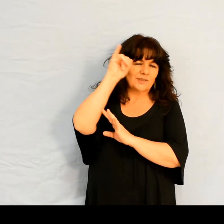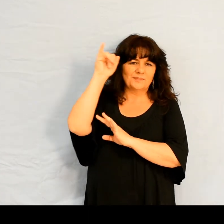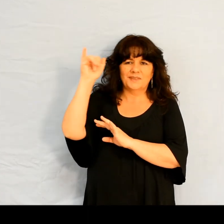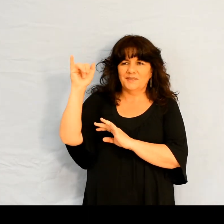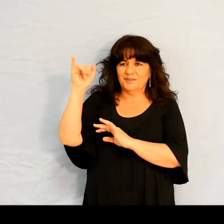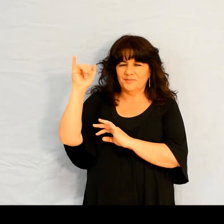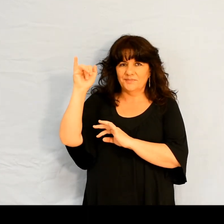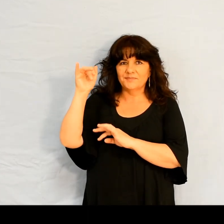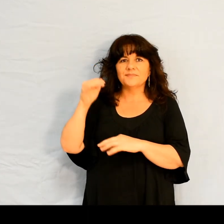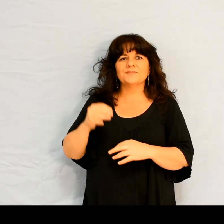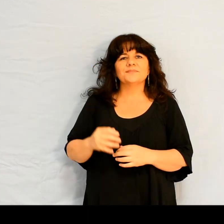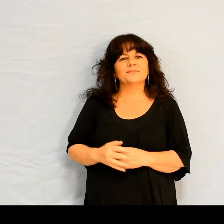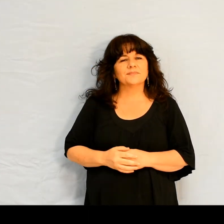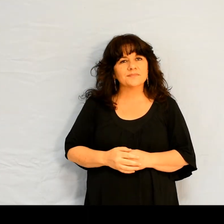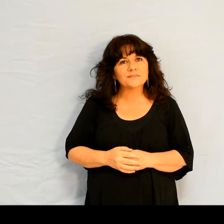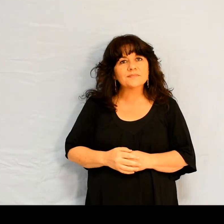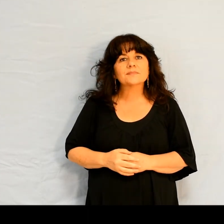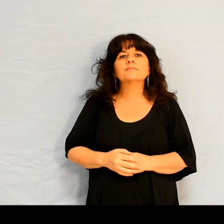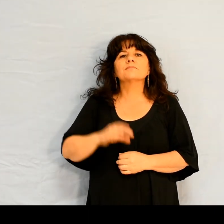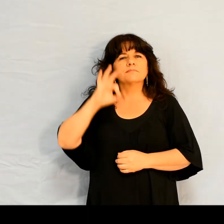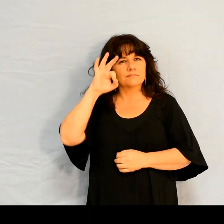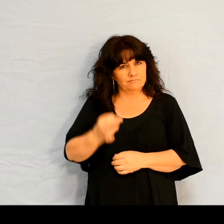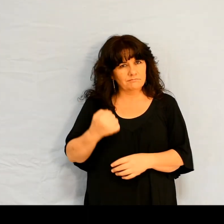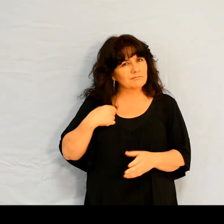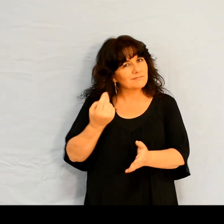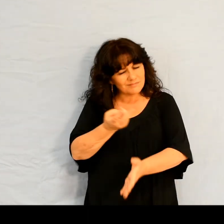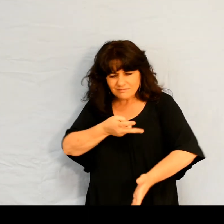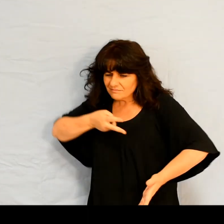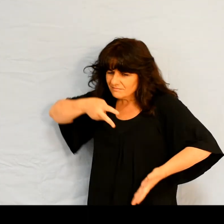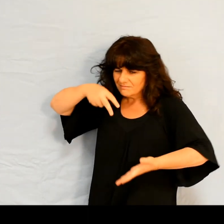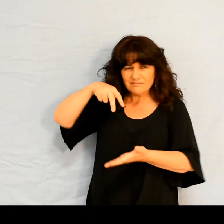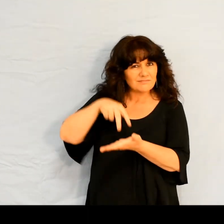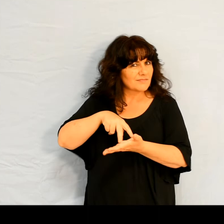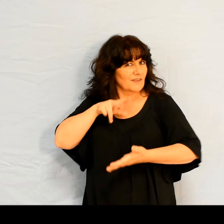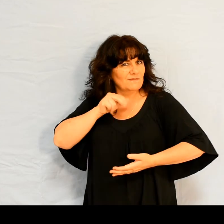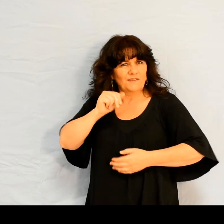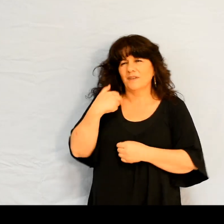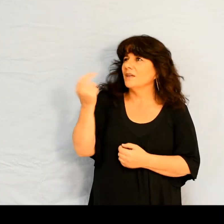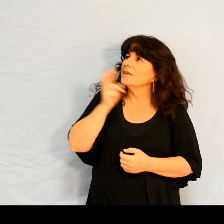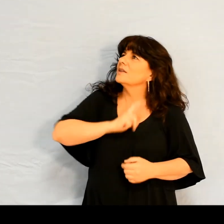Oui, je me lèverai et j'irai vers mon Père.